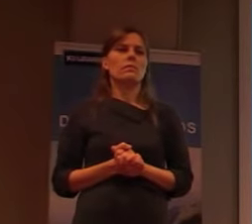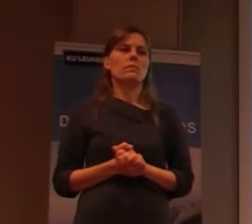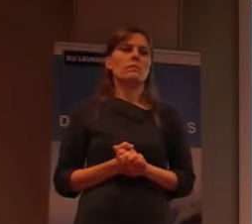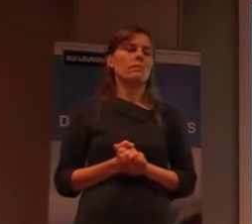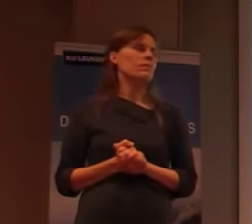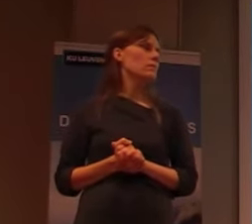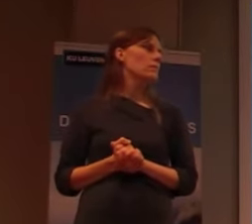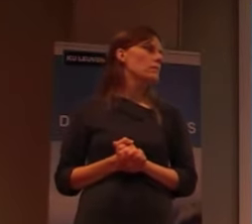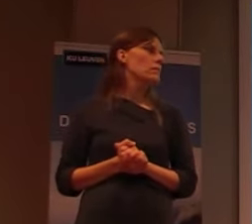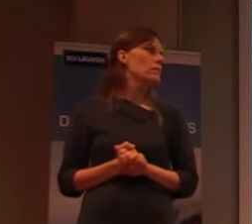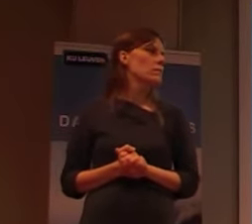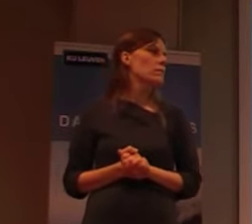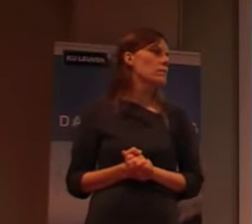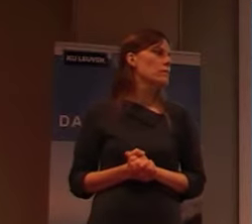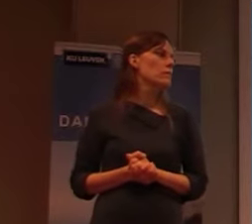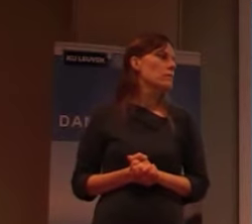Dus,